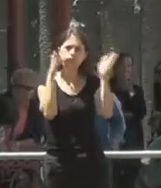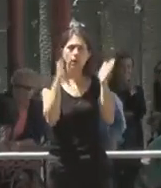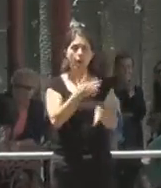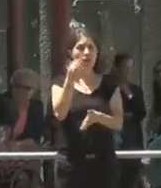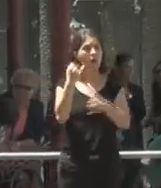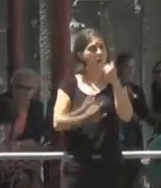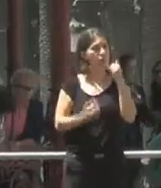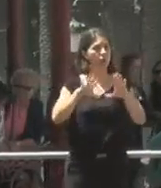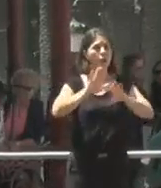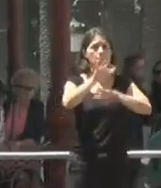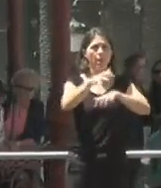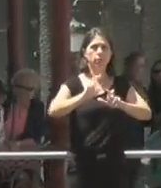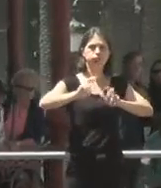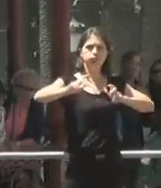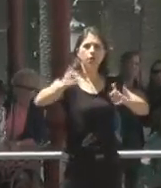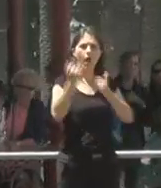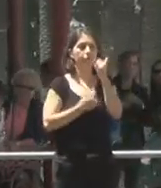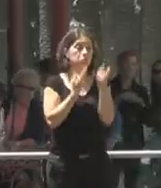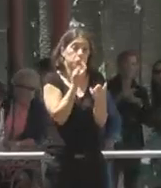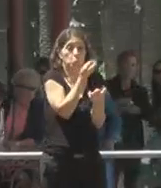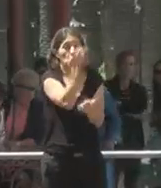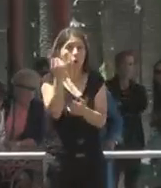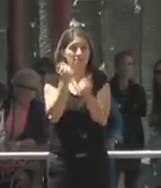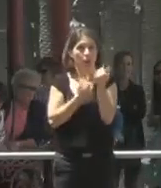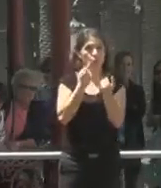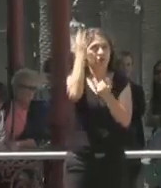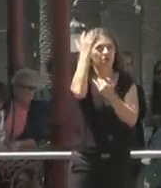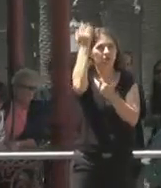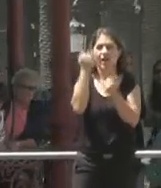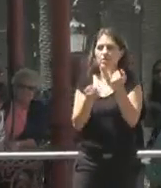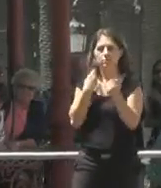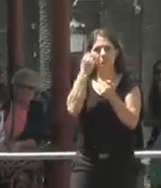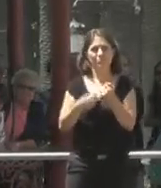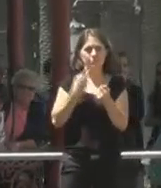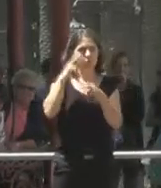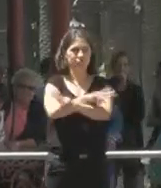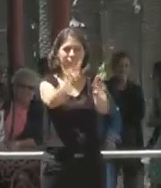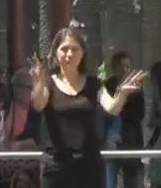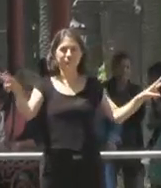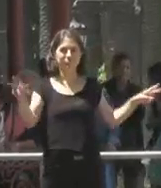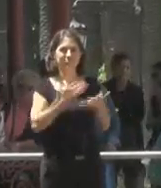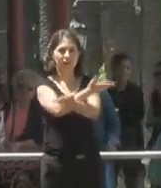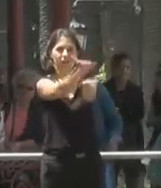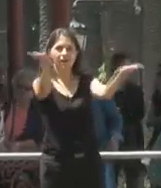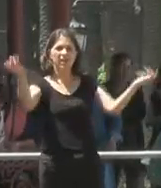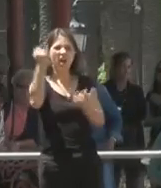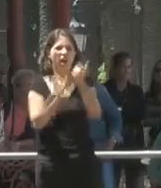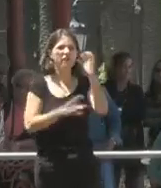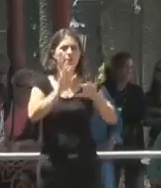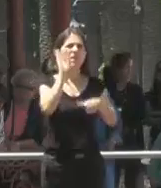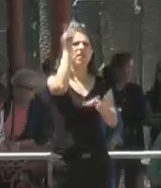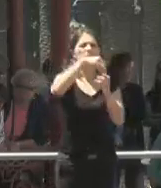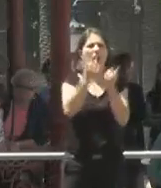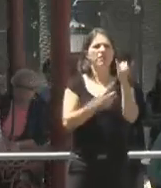esa marea pasou, non? De uns poucos entusiastas a ser isto que vemos hoxe aquí, a ser máis de 40.000 persoas